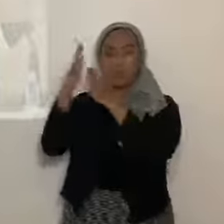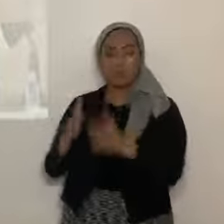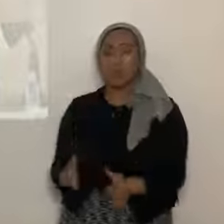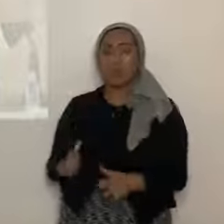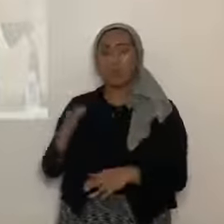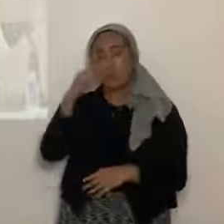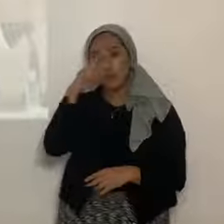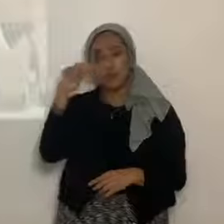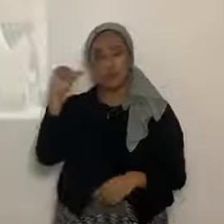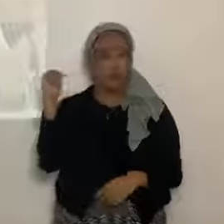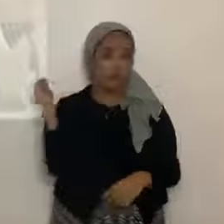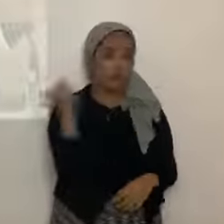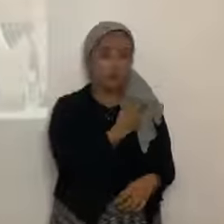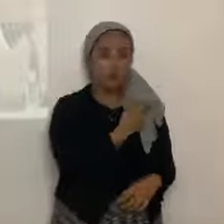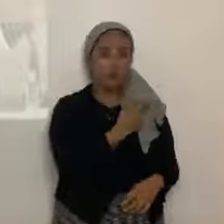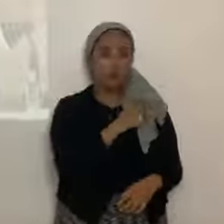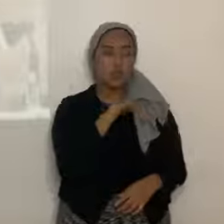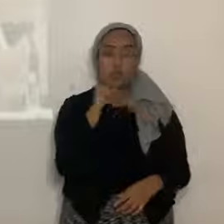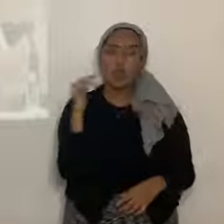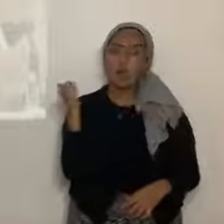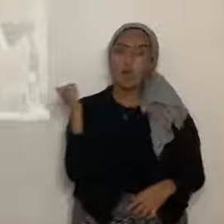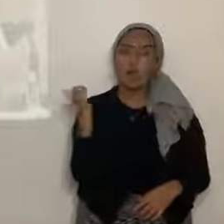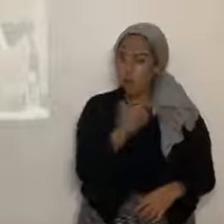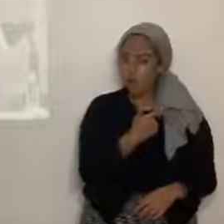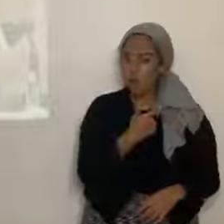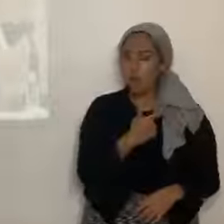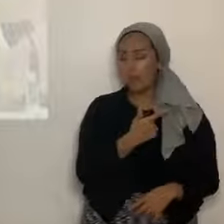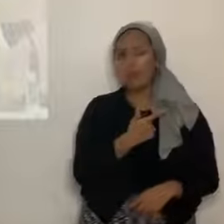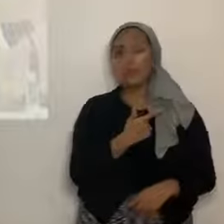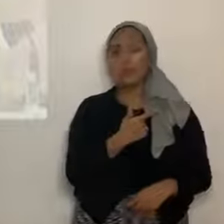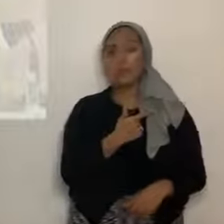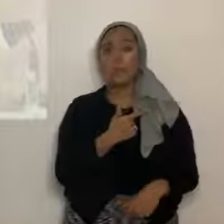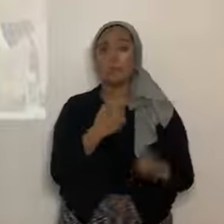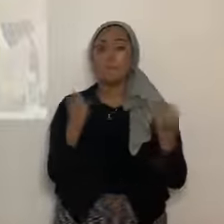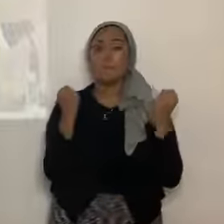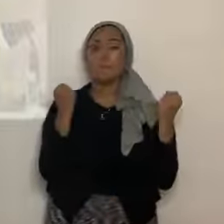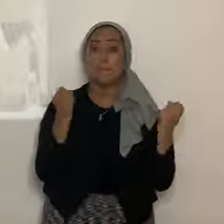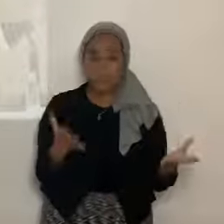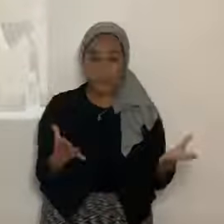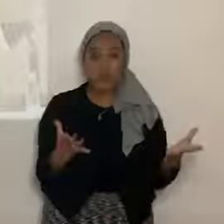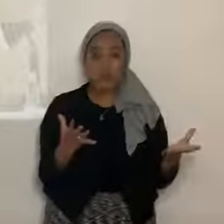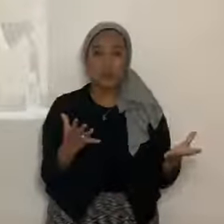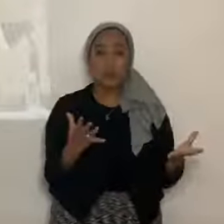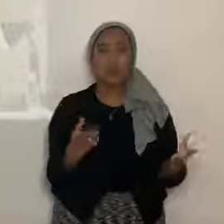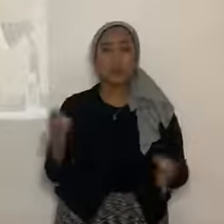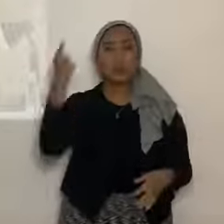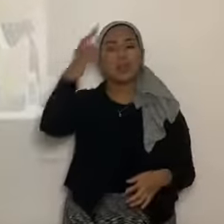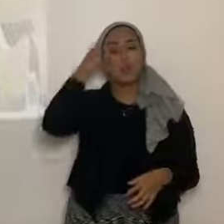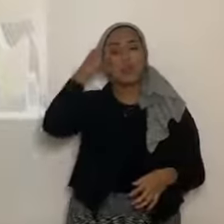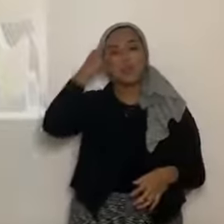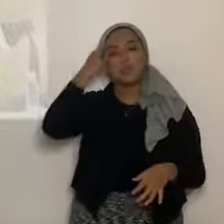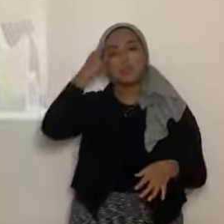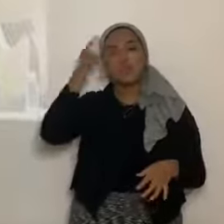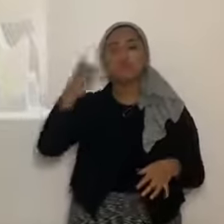todos, no digo todos, perdón, muchos piensan que pueden hacer mejor las cosas que